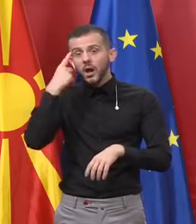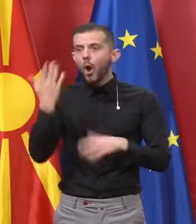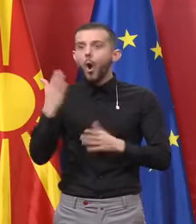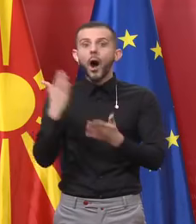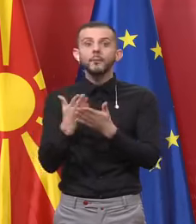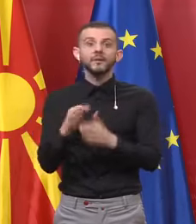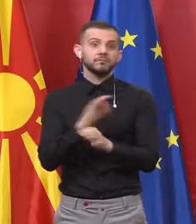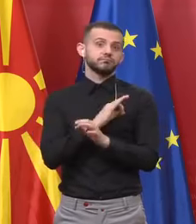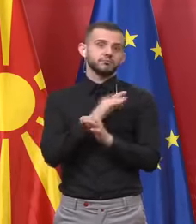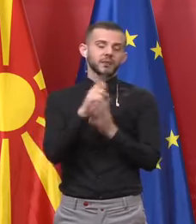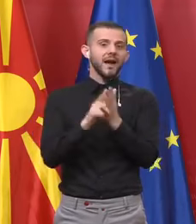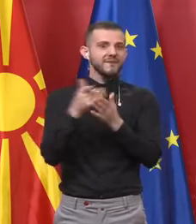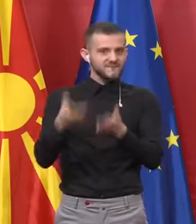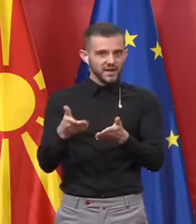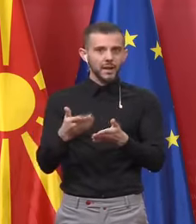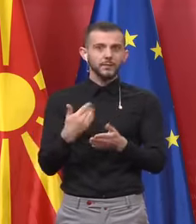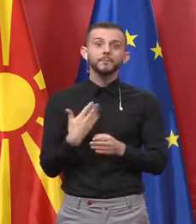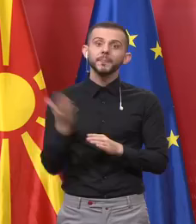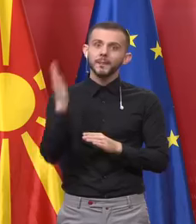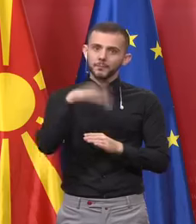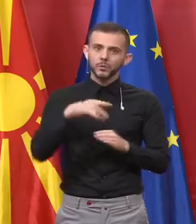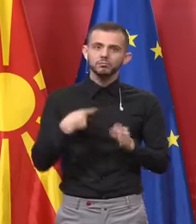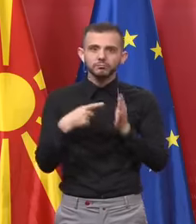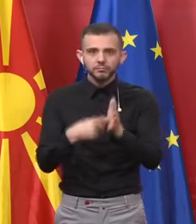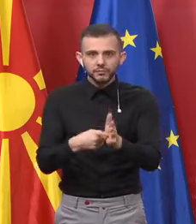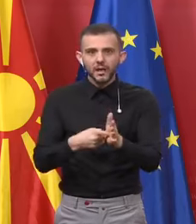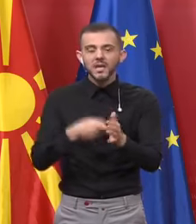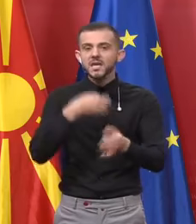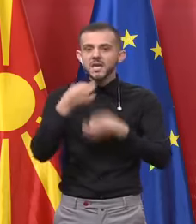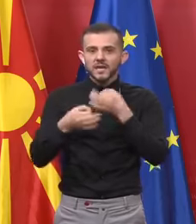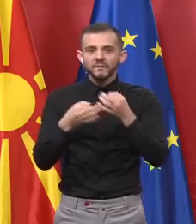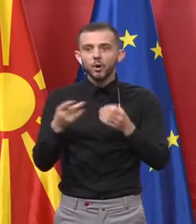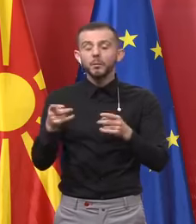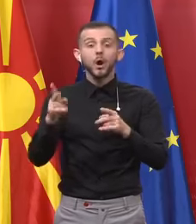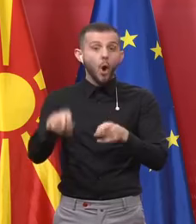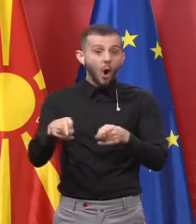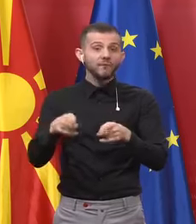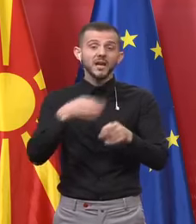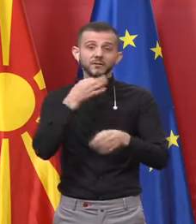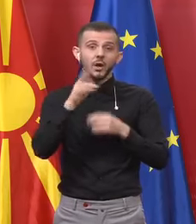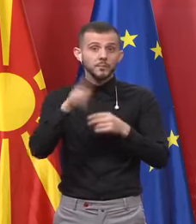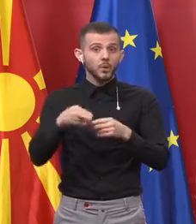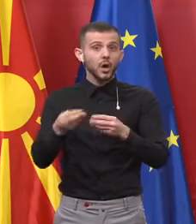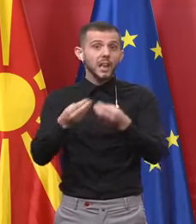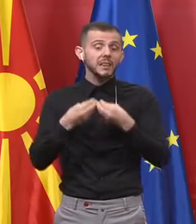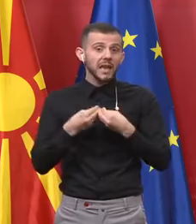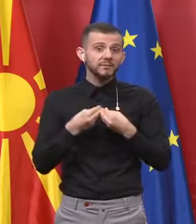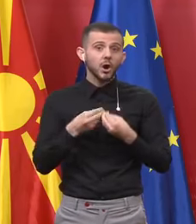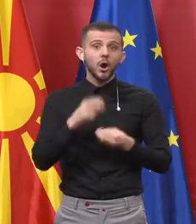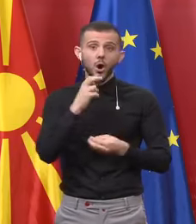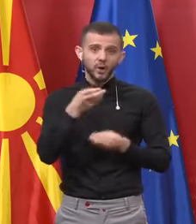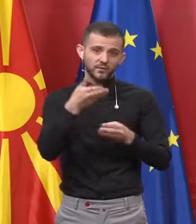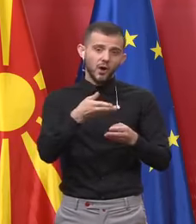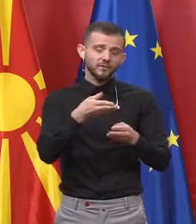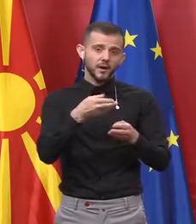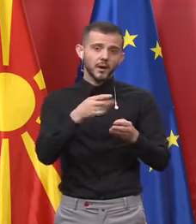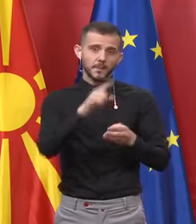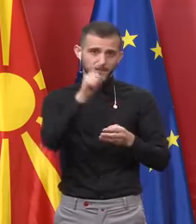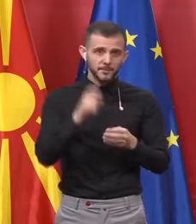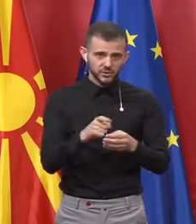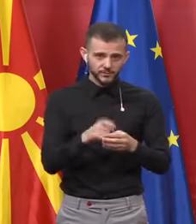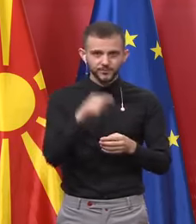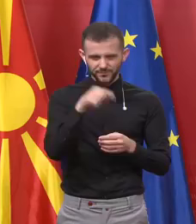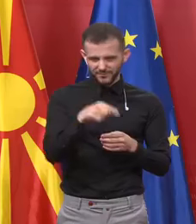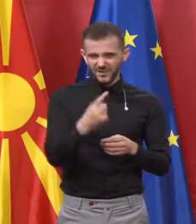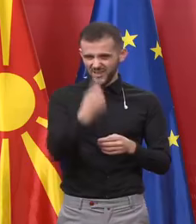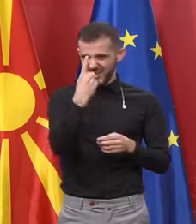укаже, може би, на некоја информација, кое што ќе оди во насока на одговор на ова прашање. Тоа е